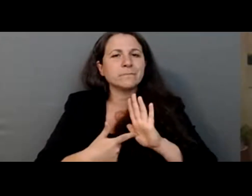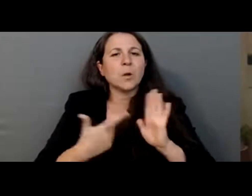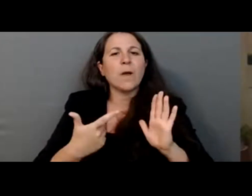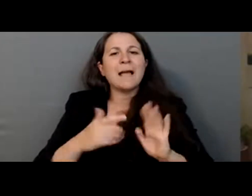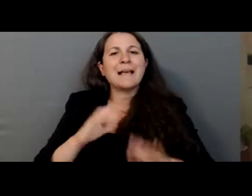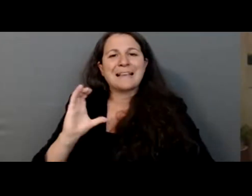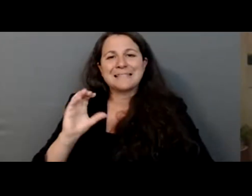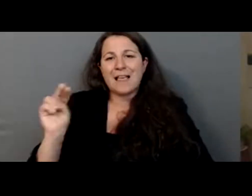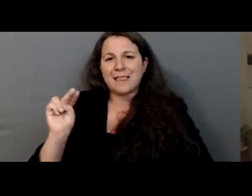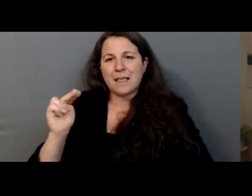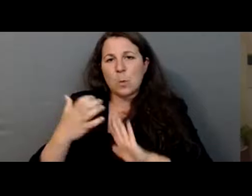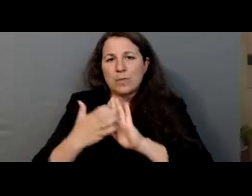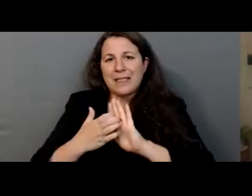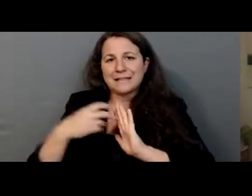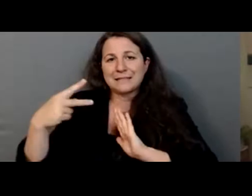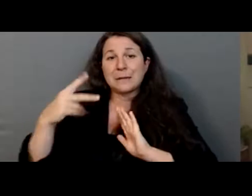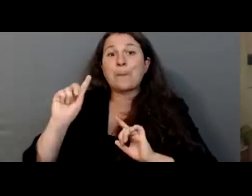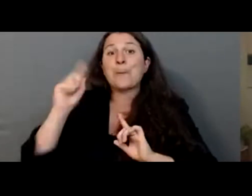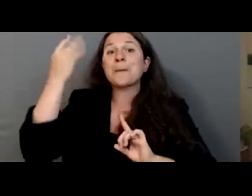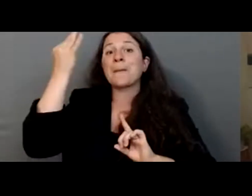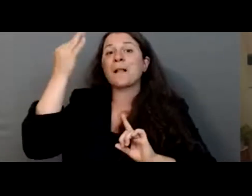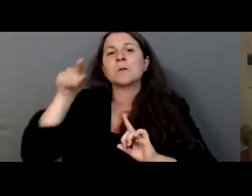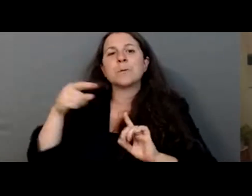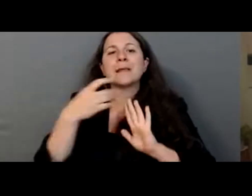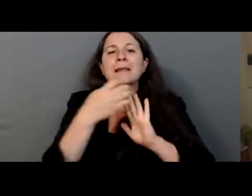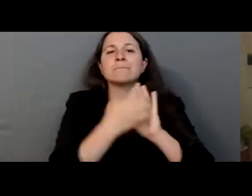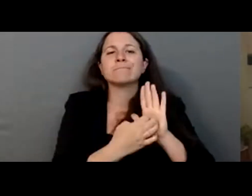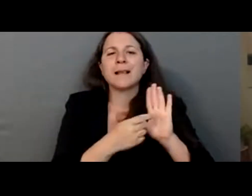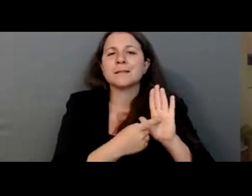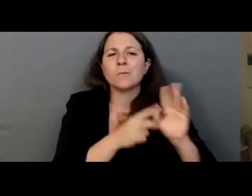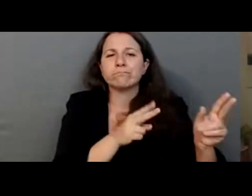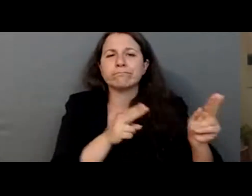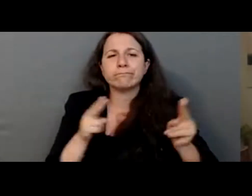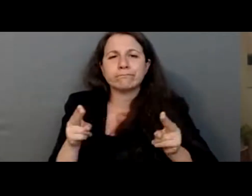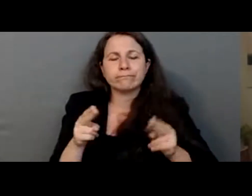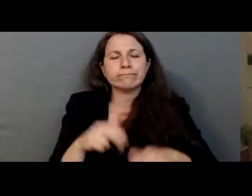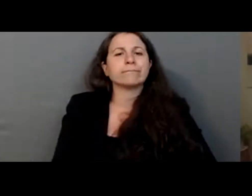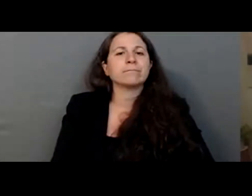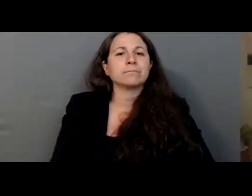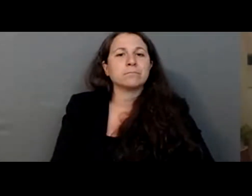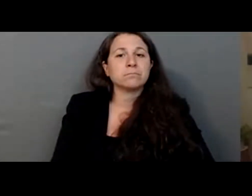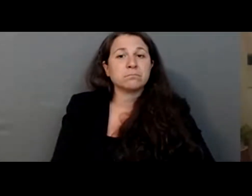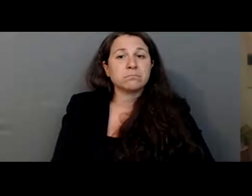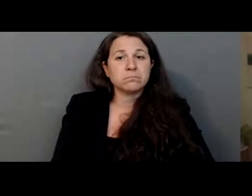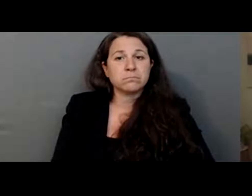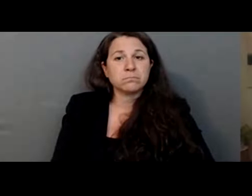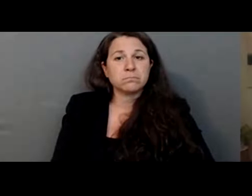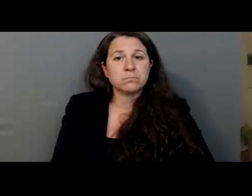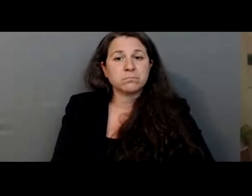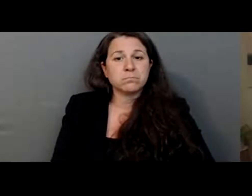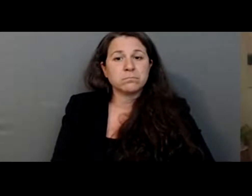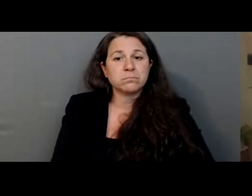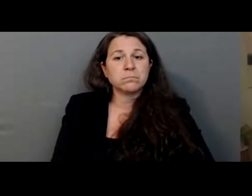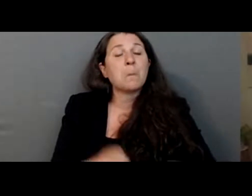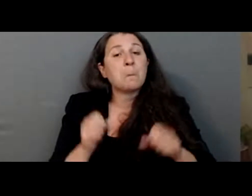Nadeau, qui a parlé en premier. Il écrit « Il est malheureusement tout à fait possible de conserver une vision capacitiste des